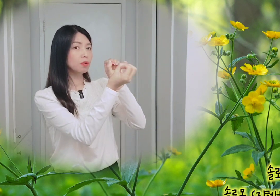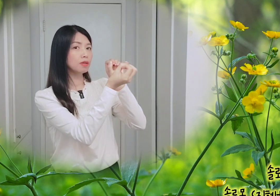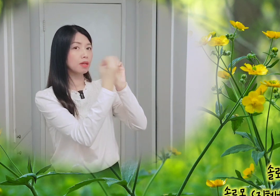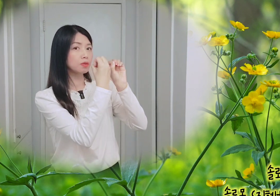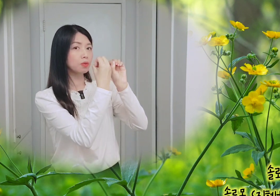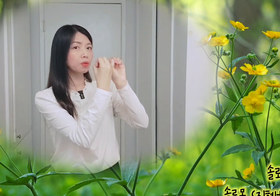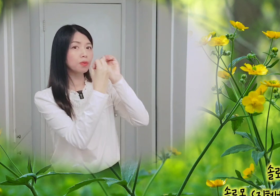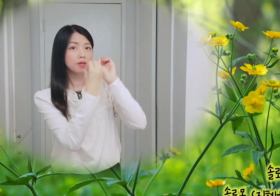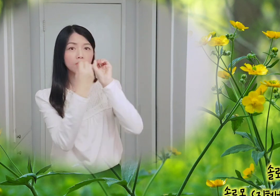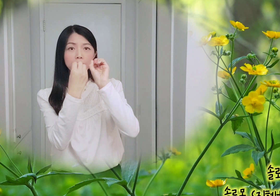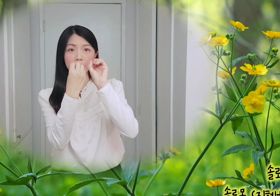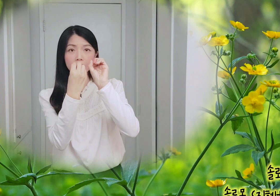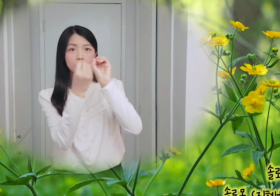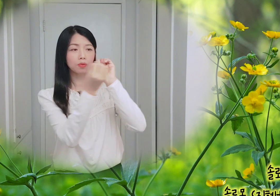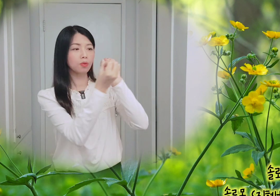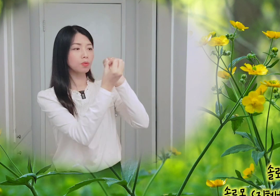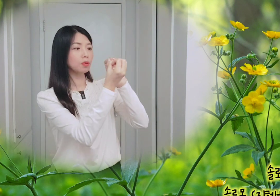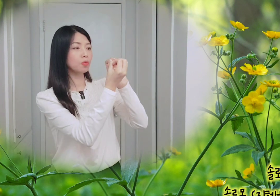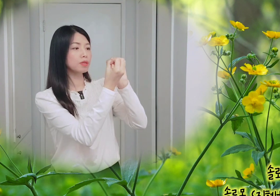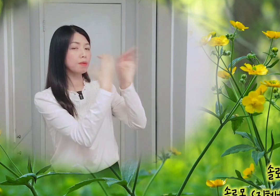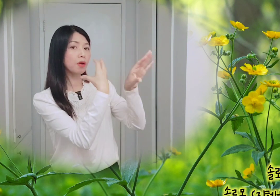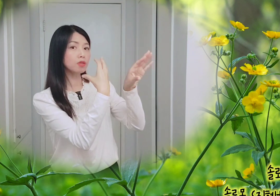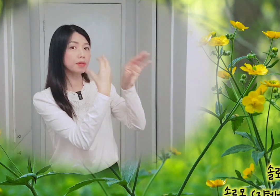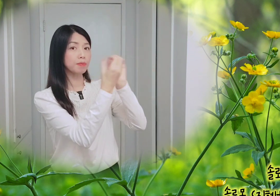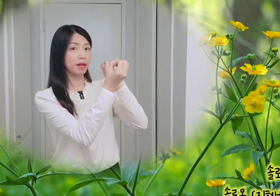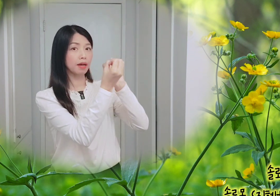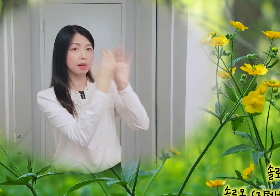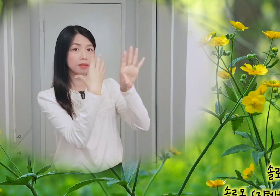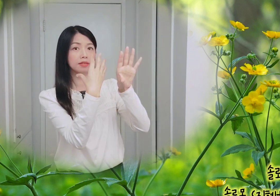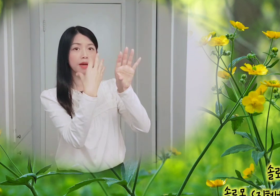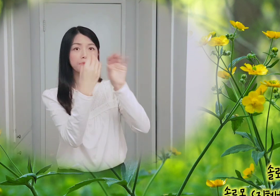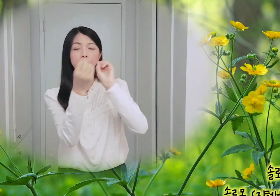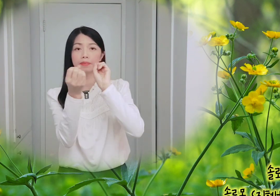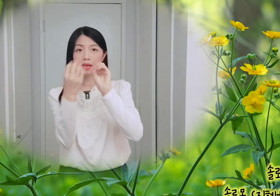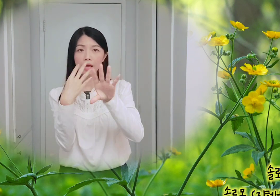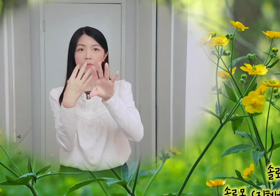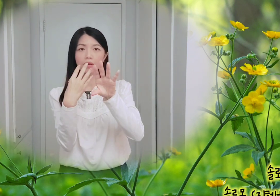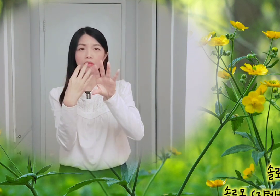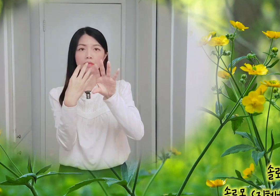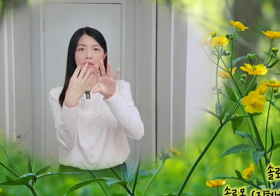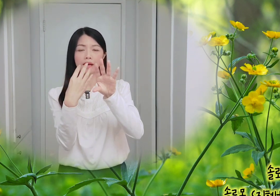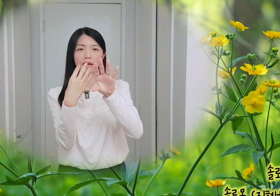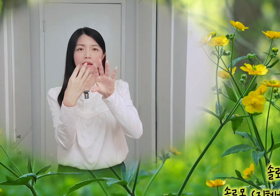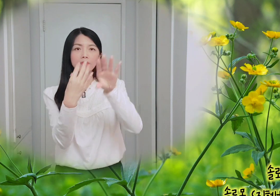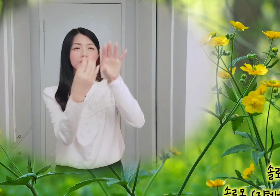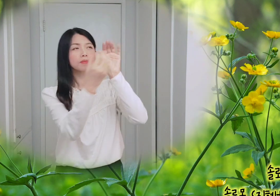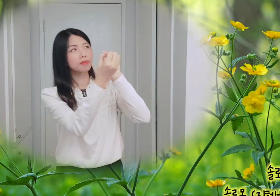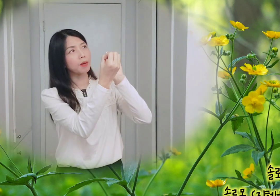한 손은 내 쪽으로, 한 손은 바깥쪽으로 손을 동시에 펴주시면 됩니다. 응답, 대답 이런